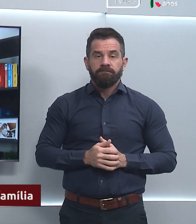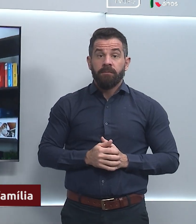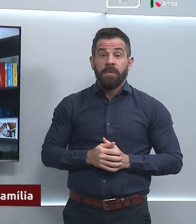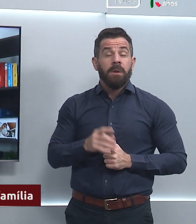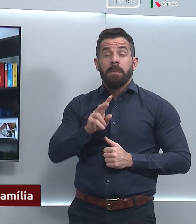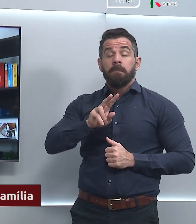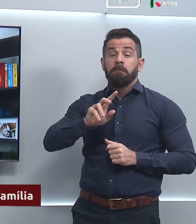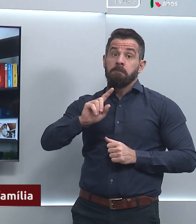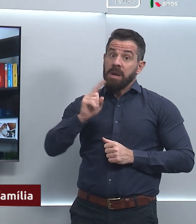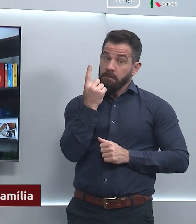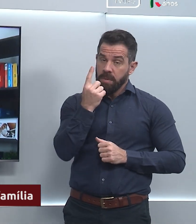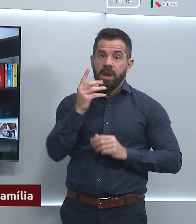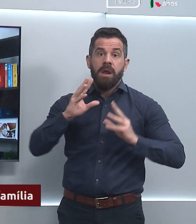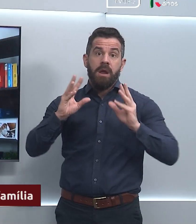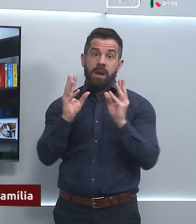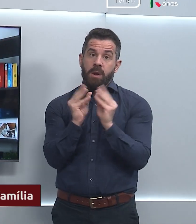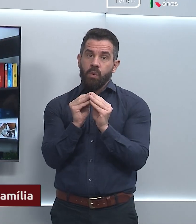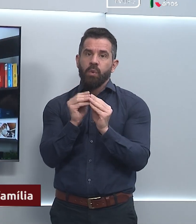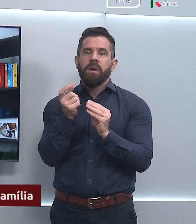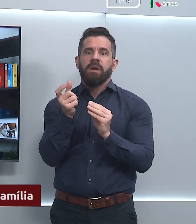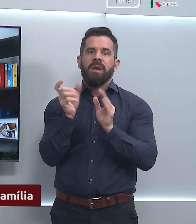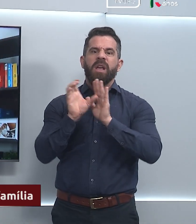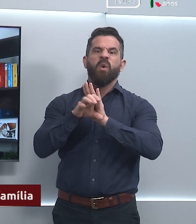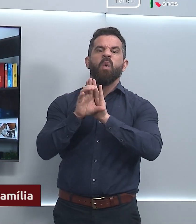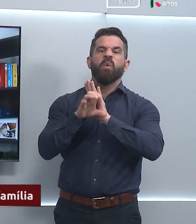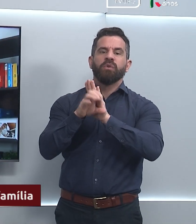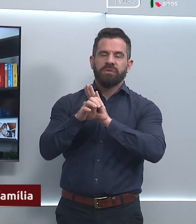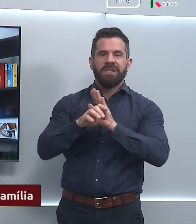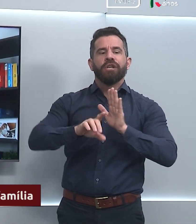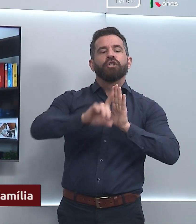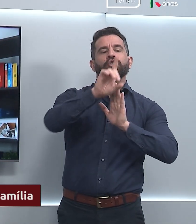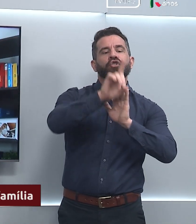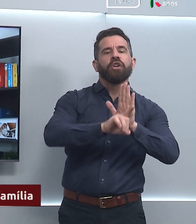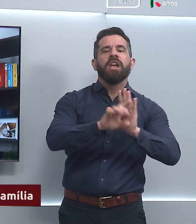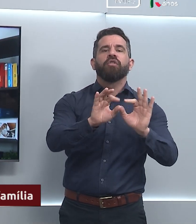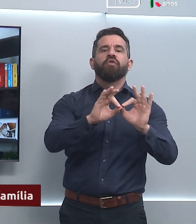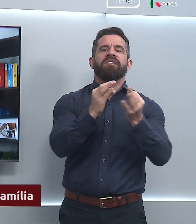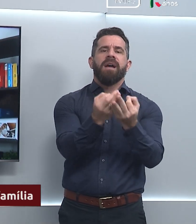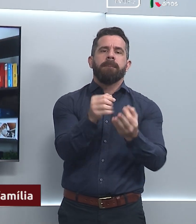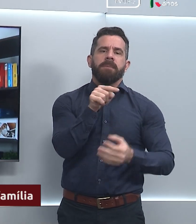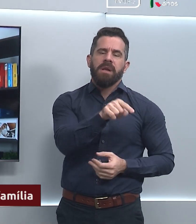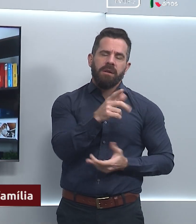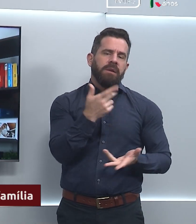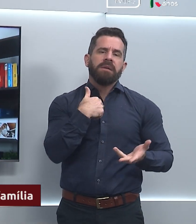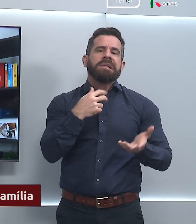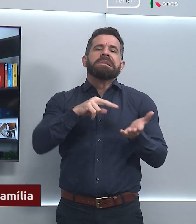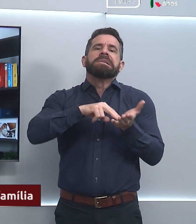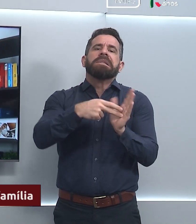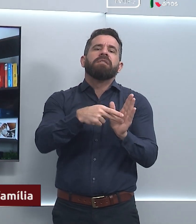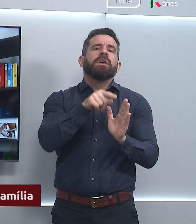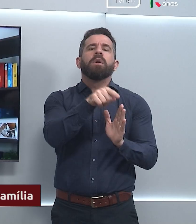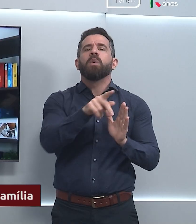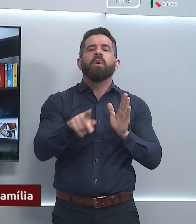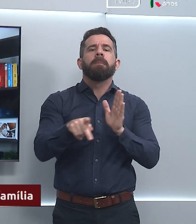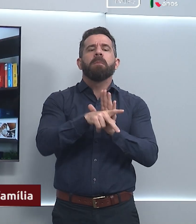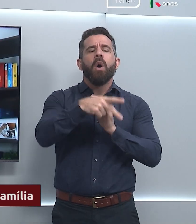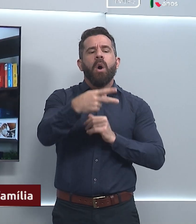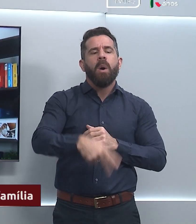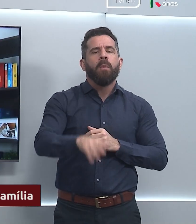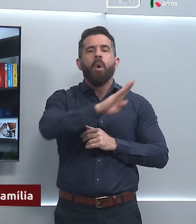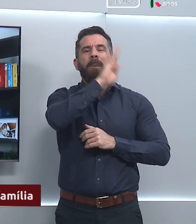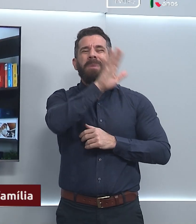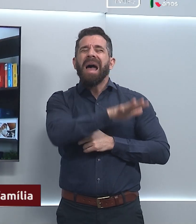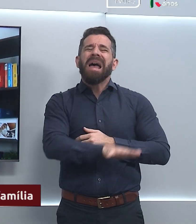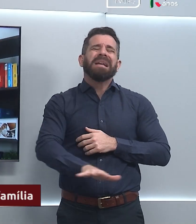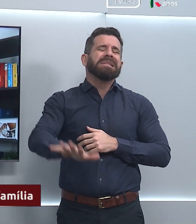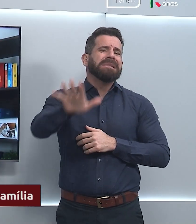direito de família. O direito de família ele vai ali acompanhar as questões afetivas e patrimoniais das famílias brasileiras. Então,